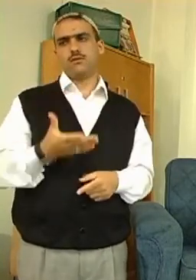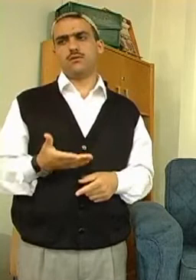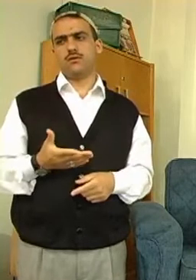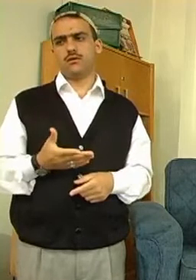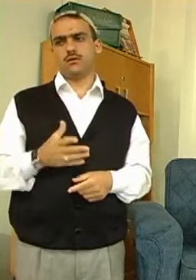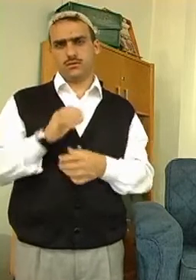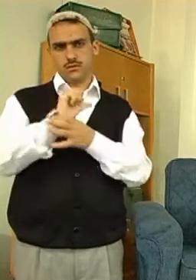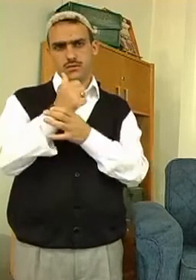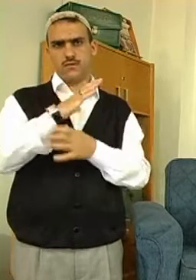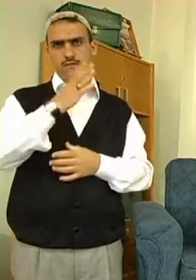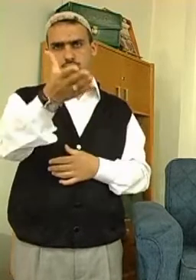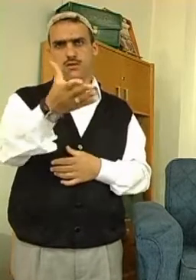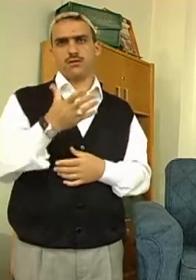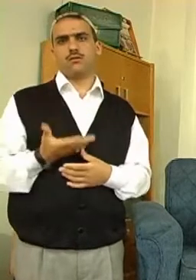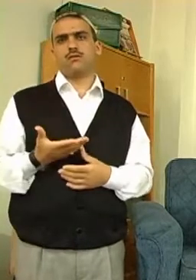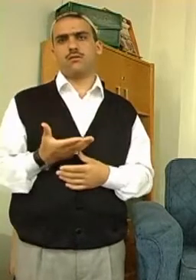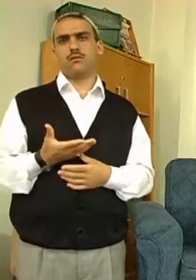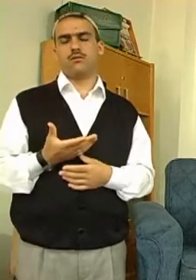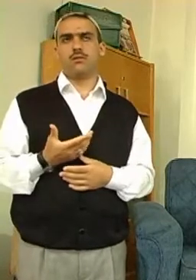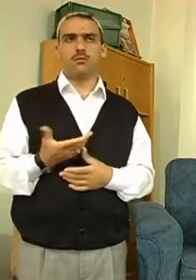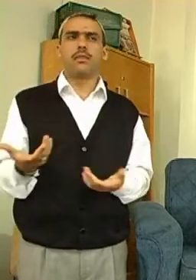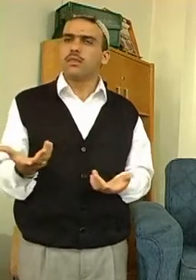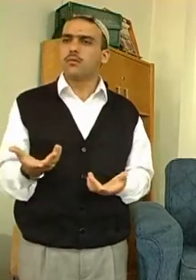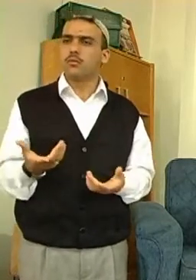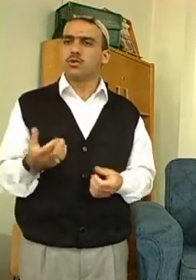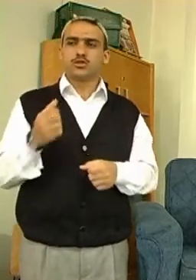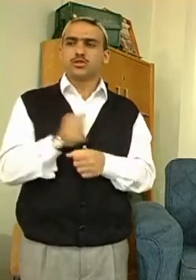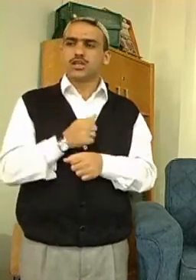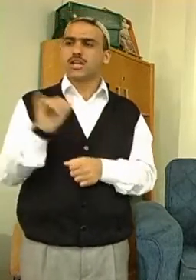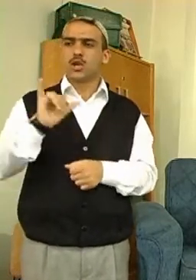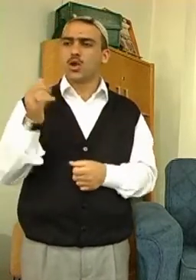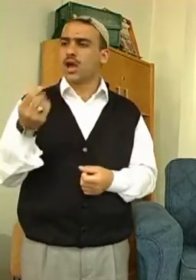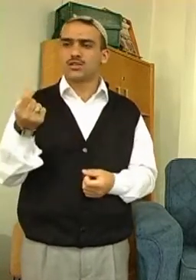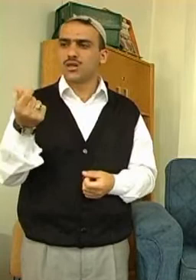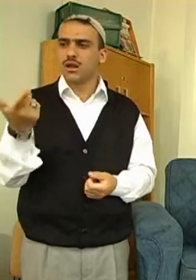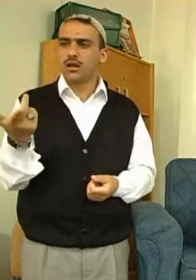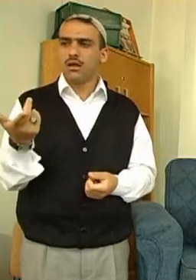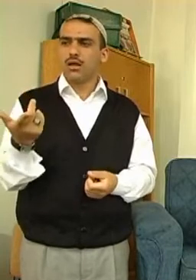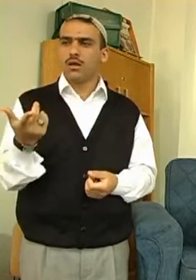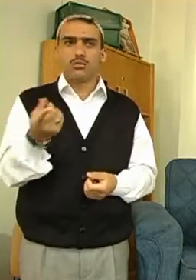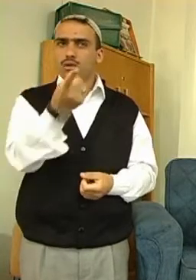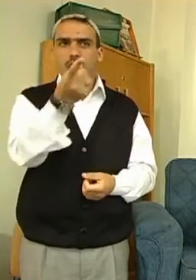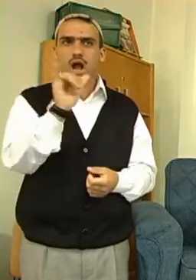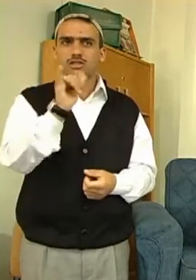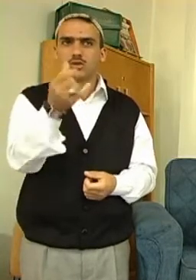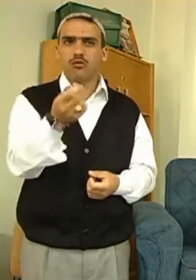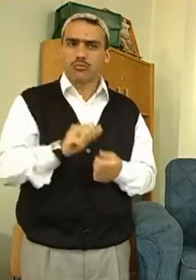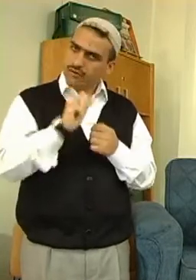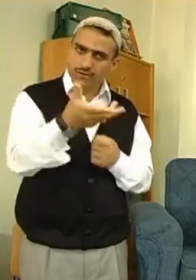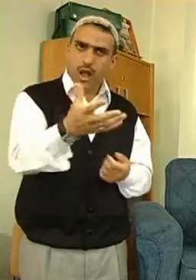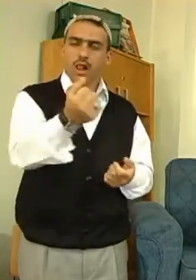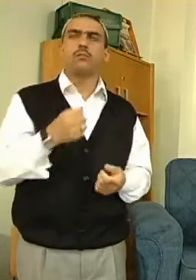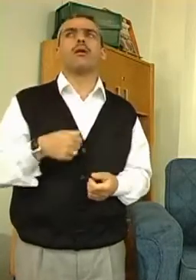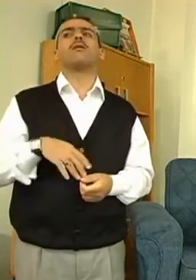ne kadar varsa bu kadar. Demirin kilosu ne kadar? Şu kadar. O adamdaki demirin fiyatı bu. Bu şekilde